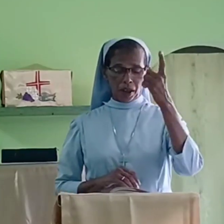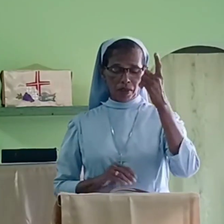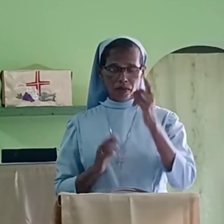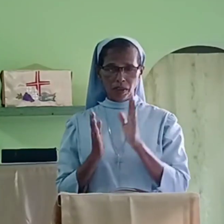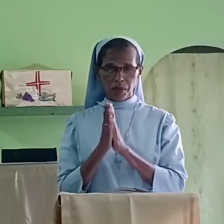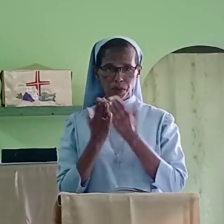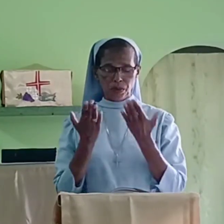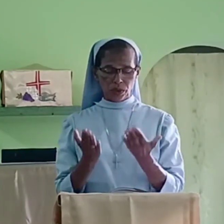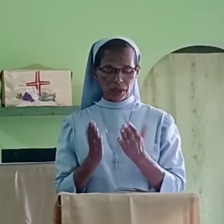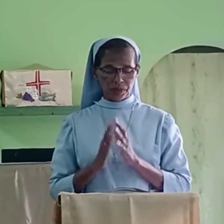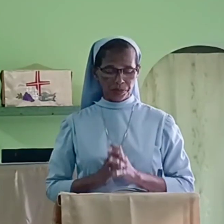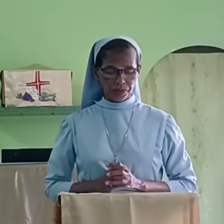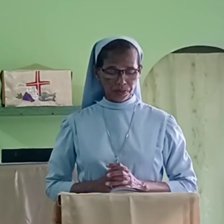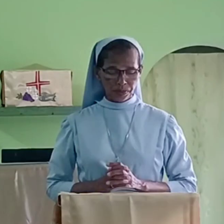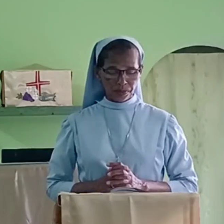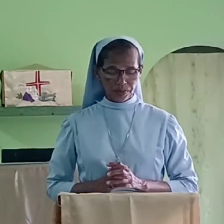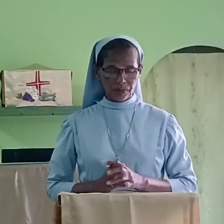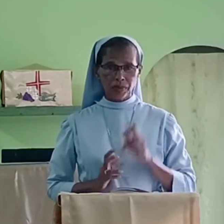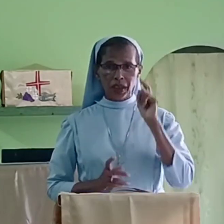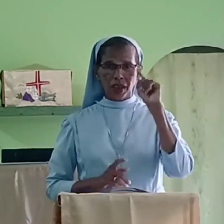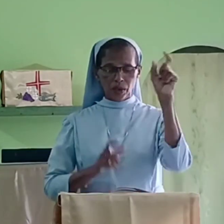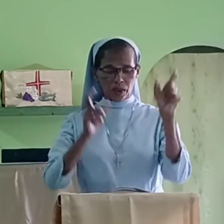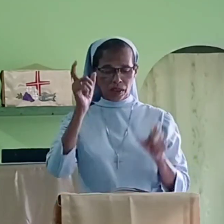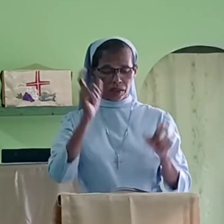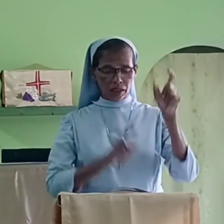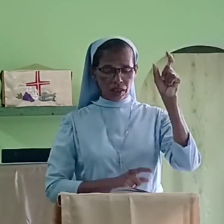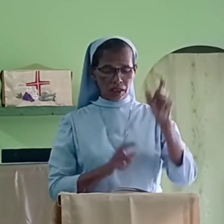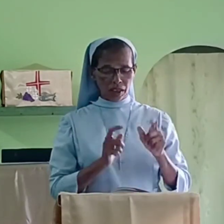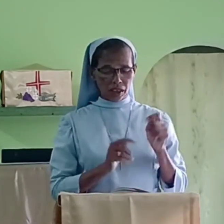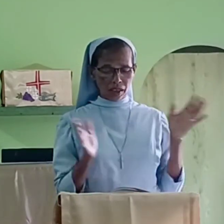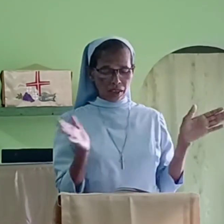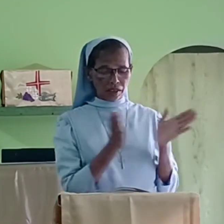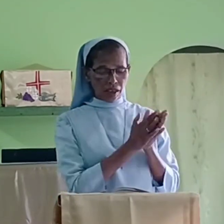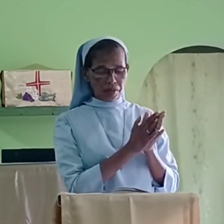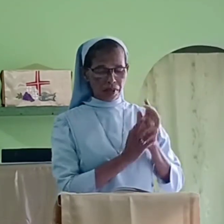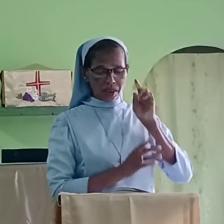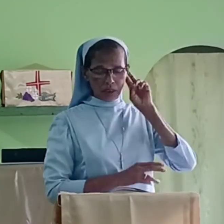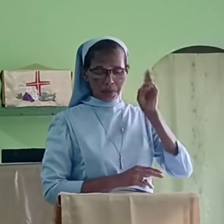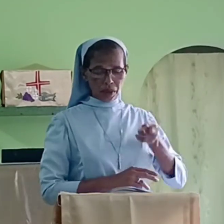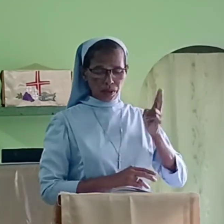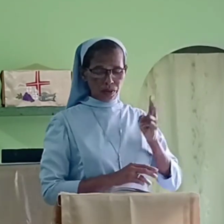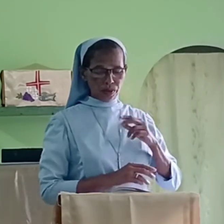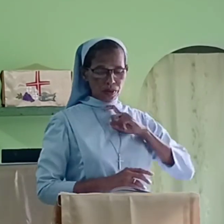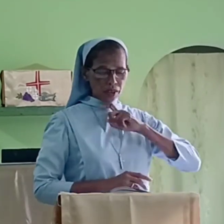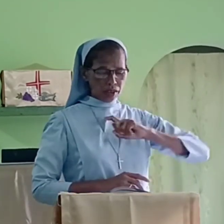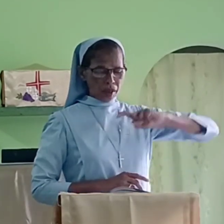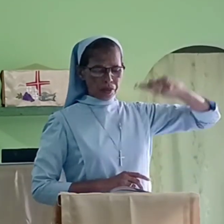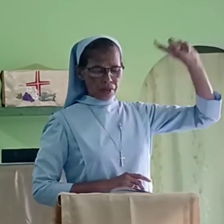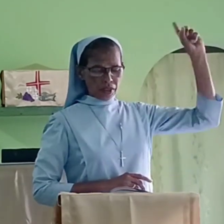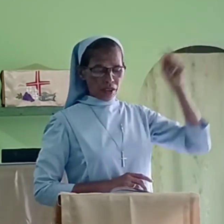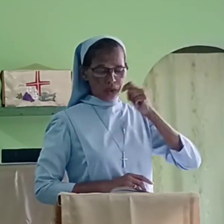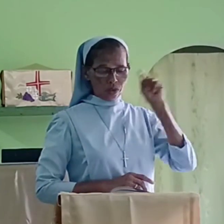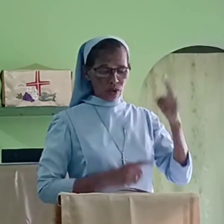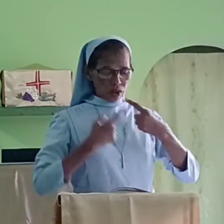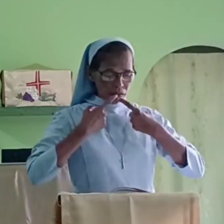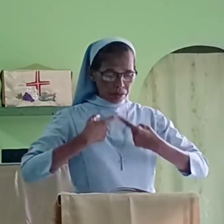පළමුවන දේව ප්‍රකාශනය. එවිට 11 දෙනා සමග නැගී සිටි පේතුරුතුමා ශබ්ද නගා ඔවුන්ට මෙසේ